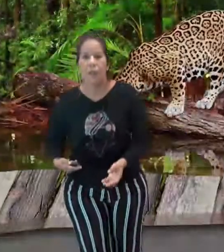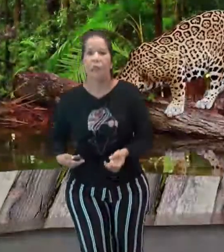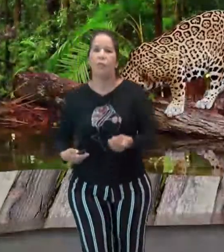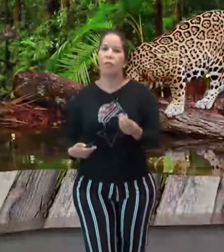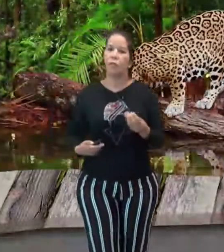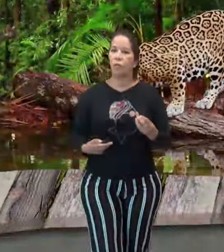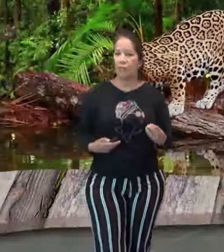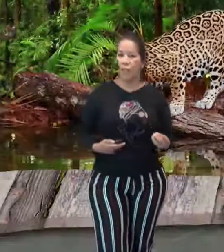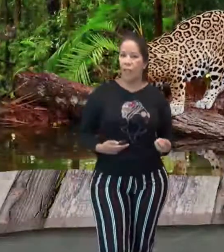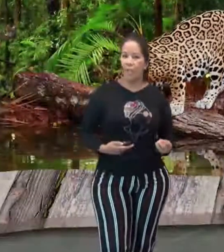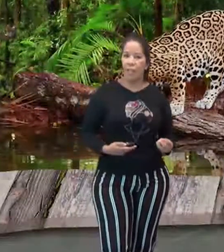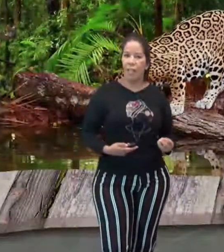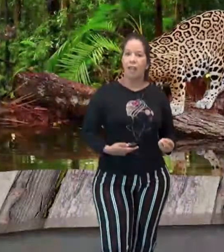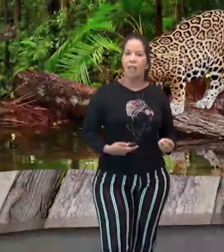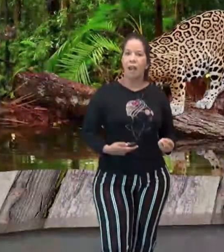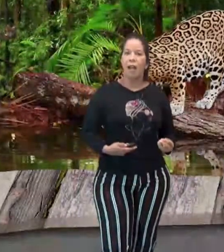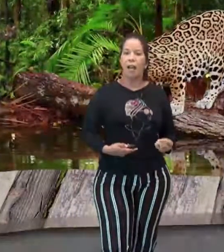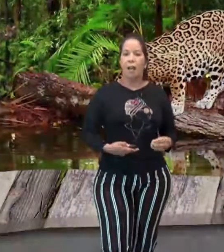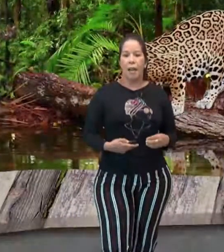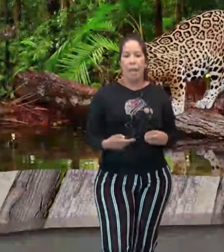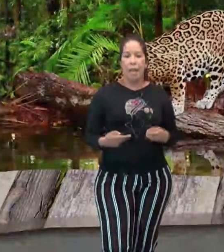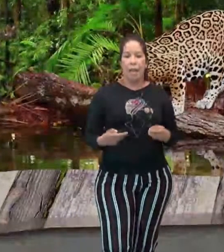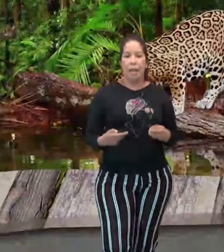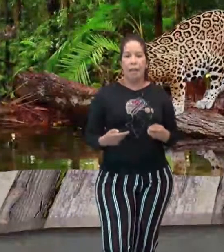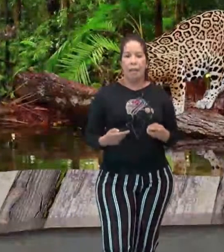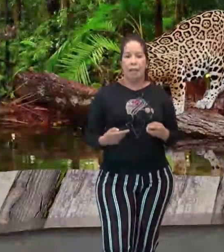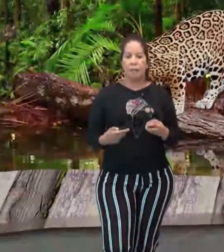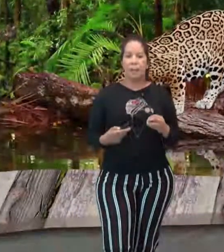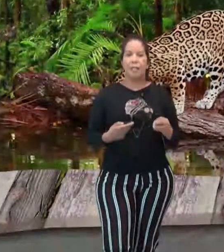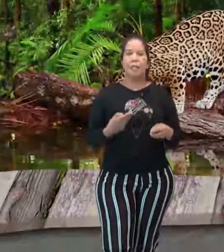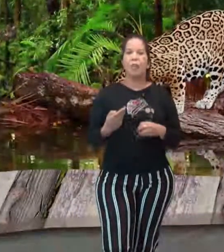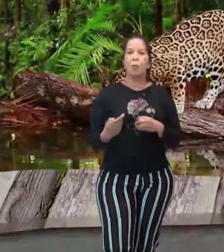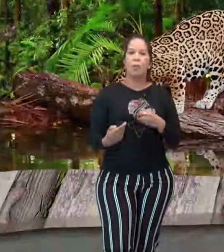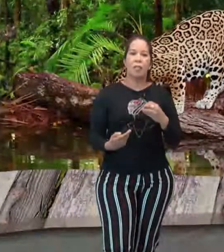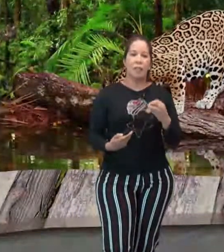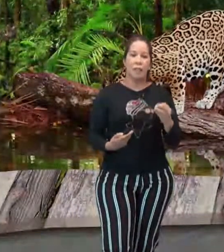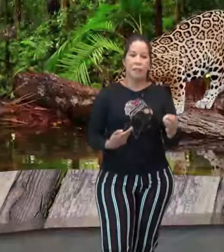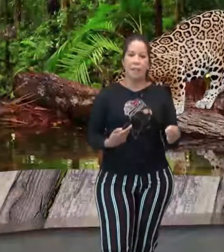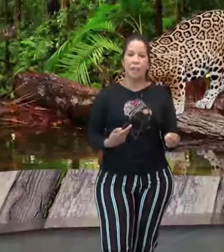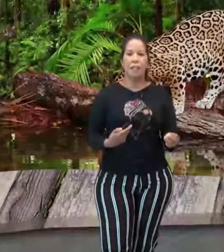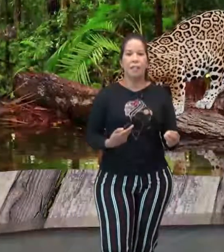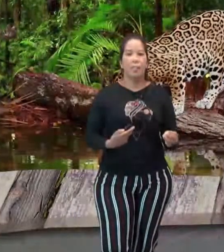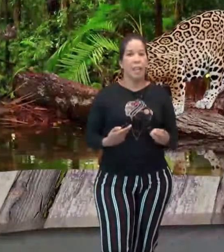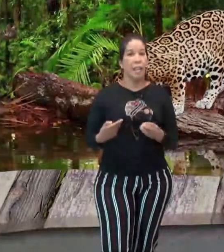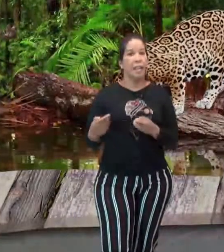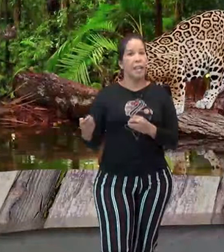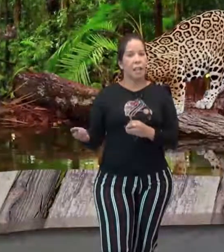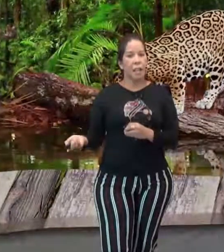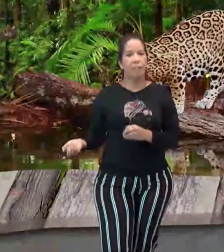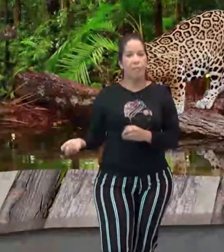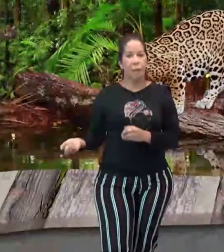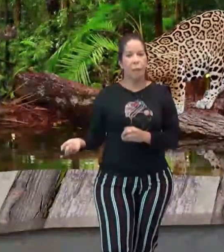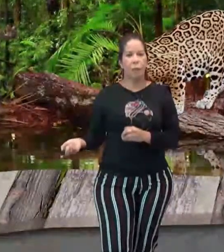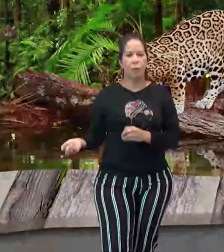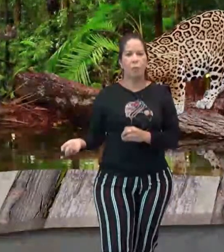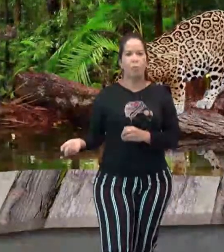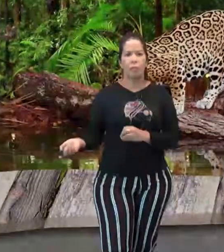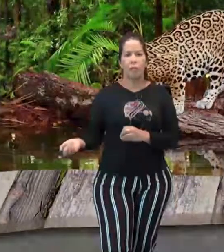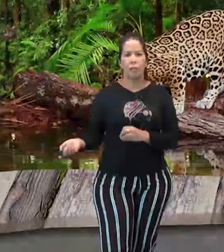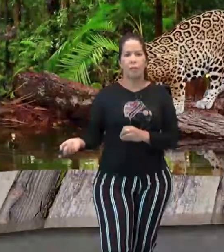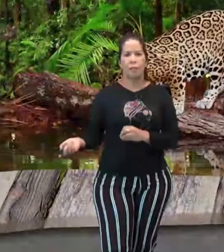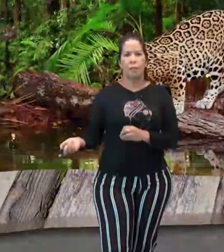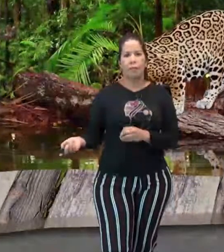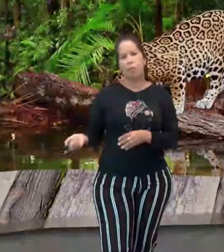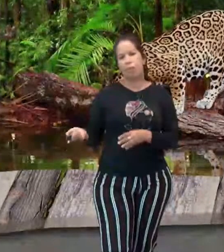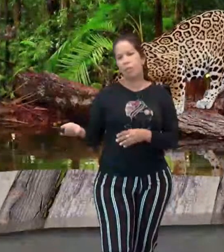observando-se, você consegue, tá, fazer algumas interferências em tempo oportuno,